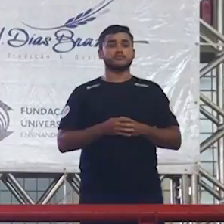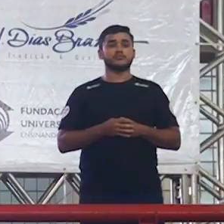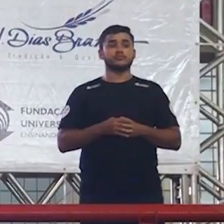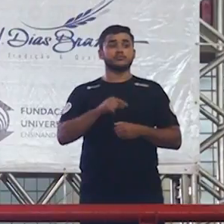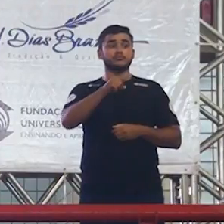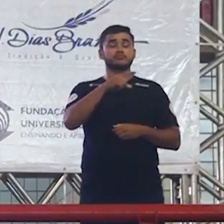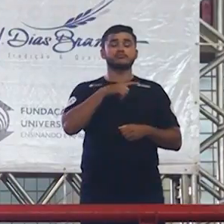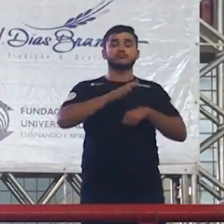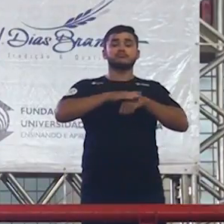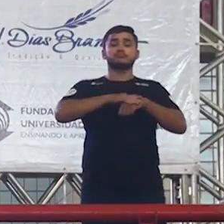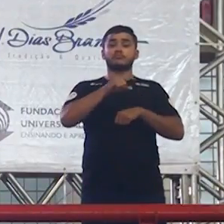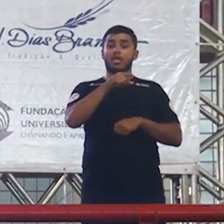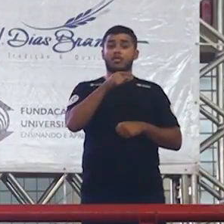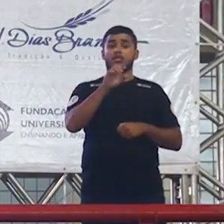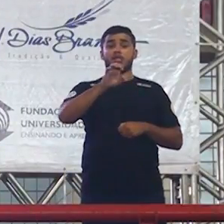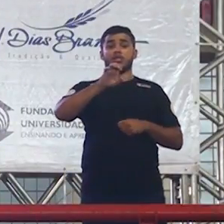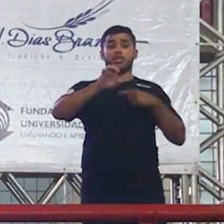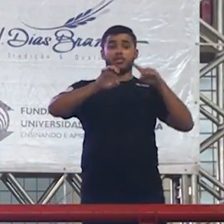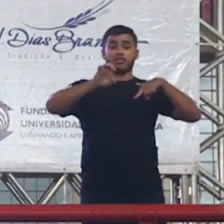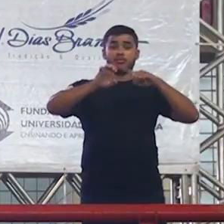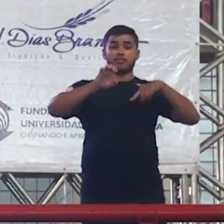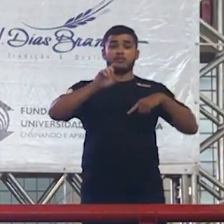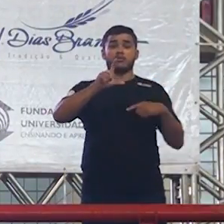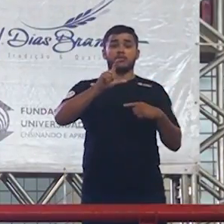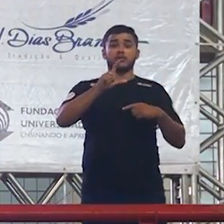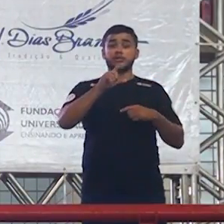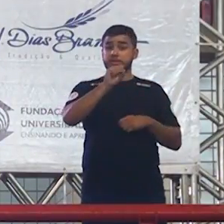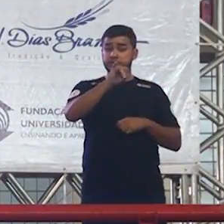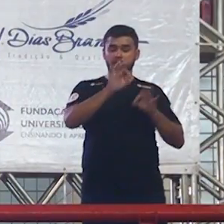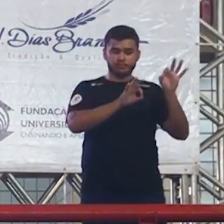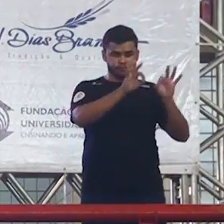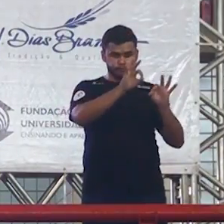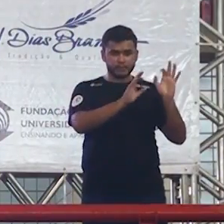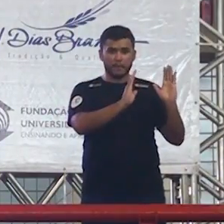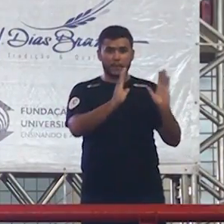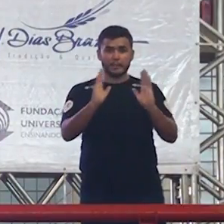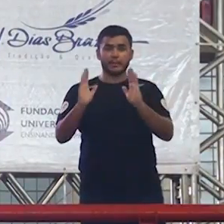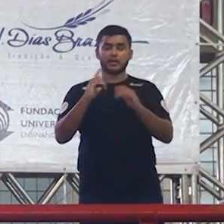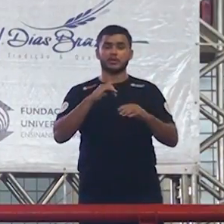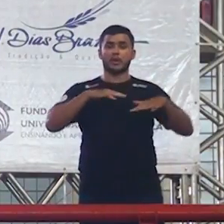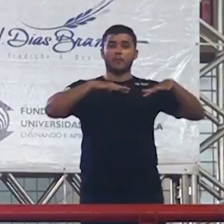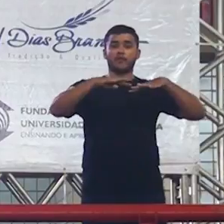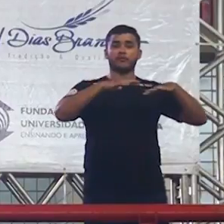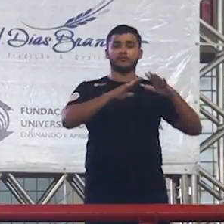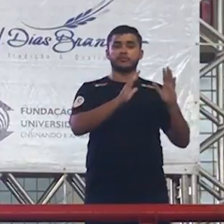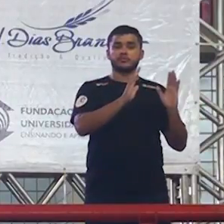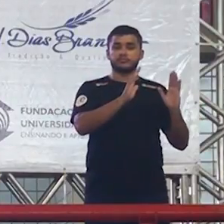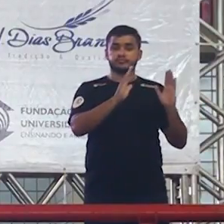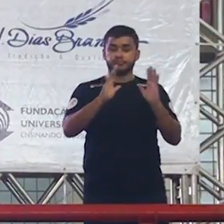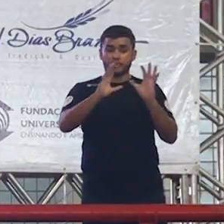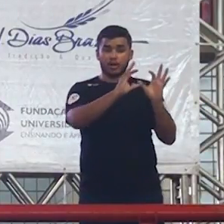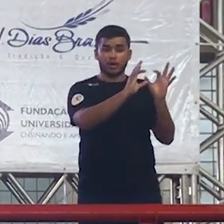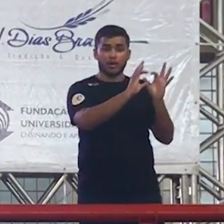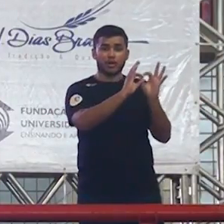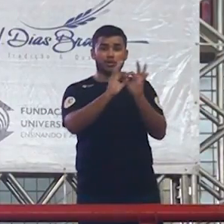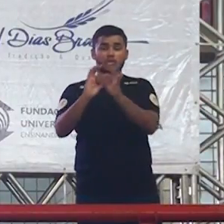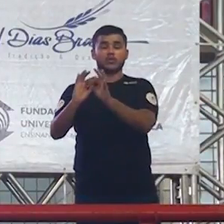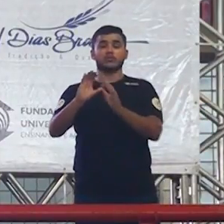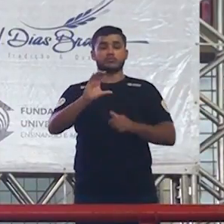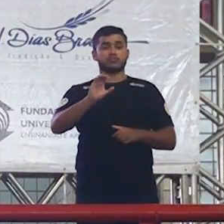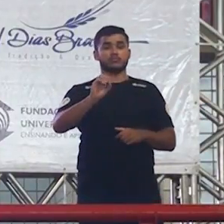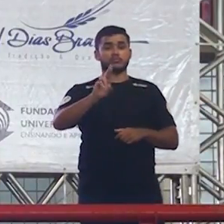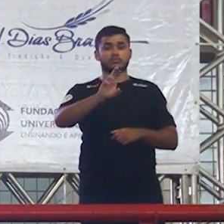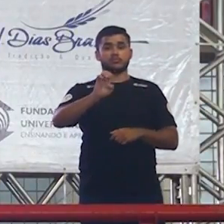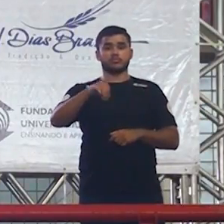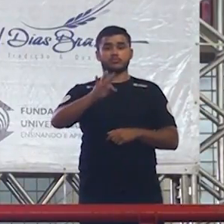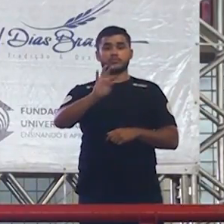Eles ficam todos como, pessoal? Quando eles ficam organizados, eles se movimentam no mesmo sentido. Chama-se isso de quê, pessoal?